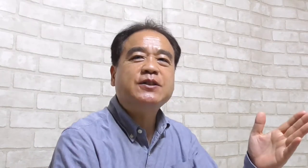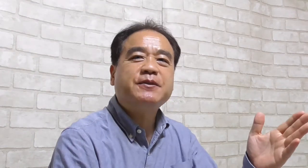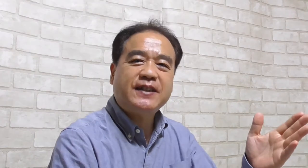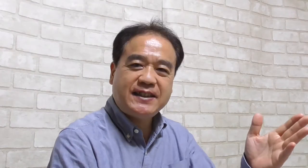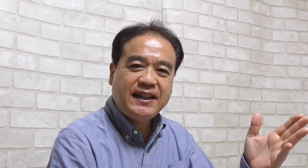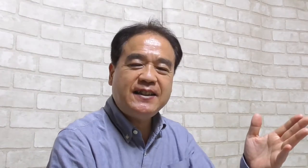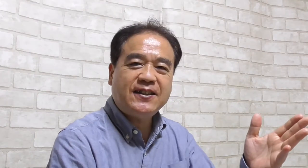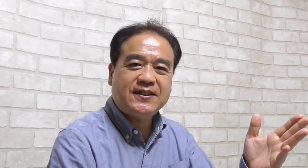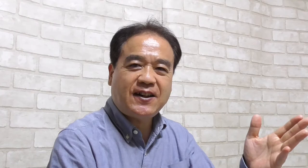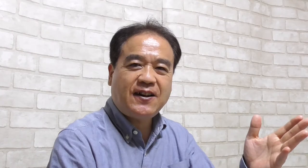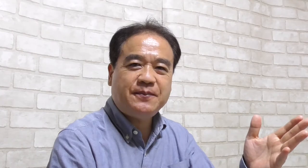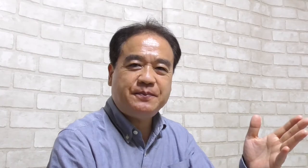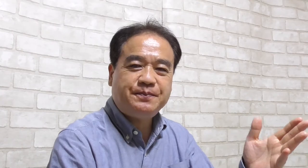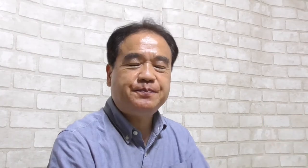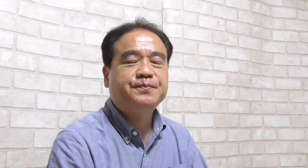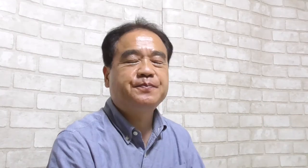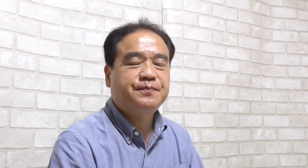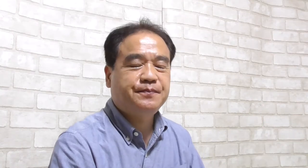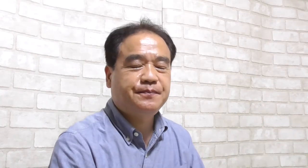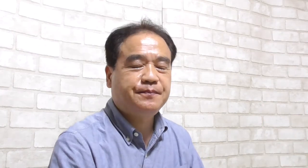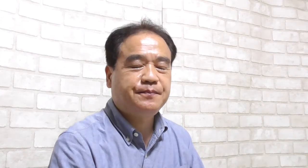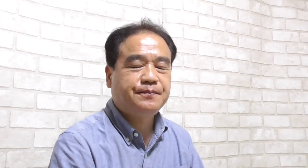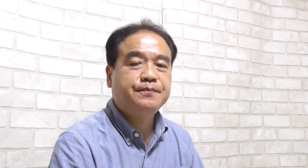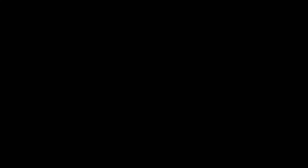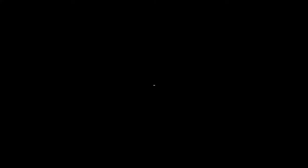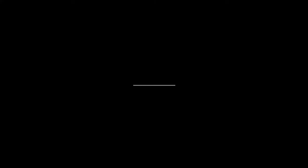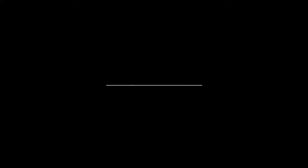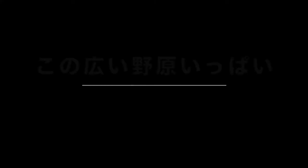お楽しみください。どうぞ。